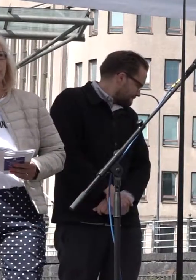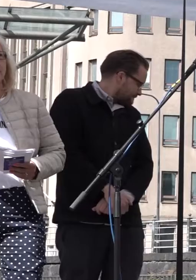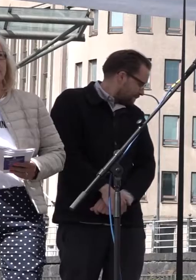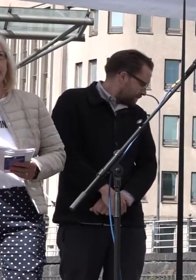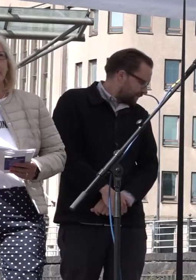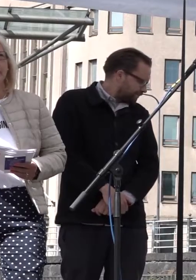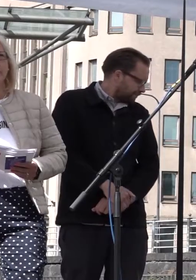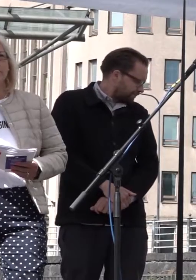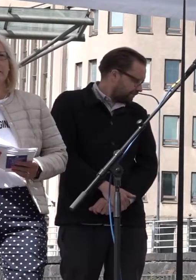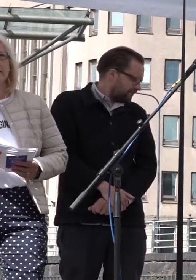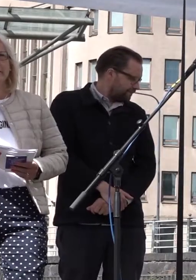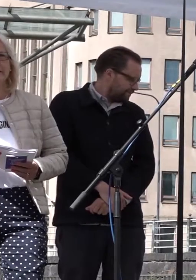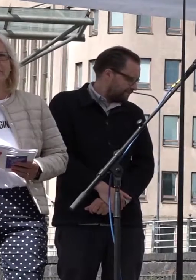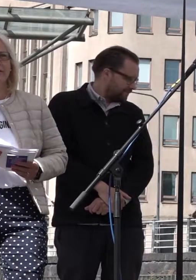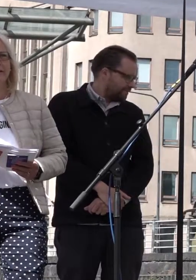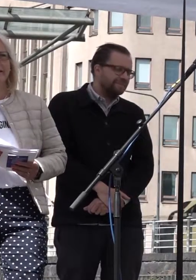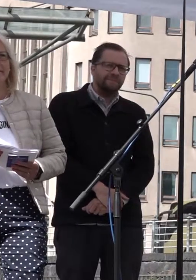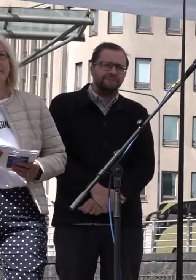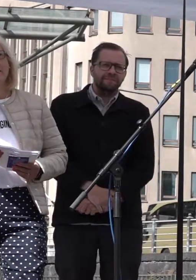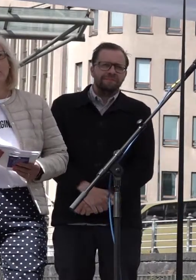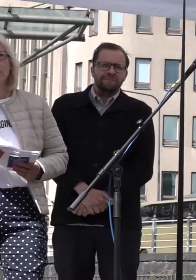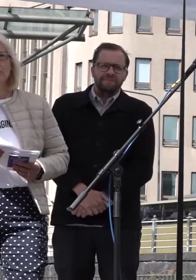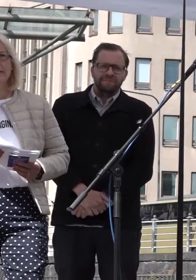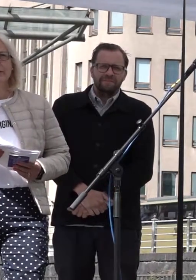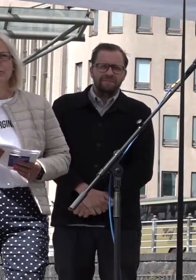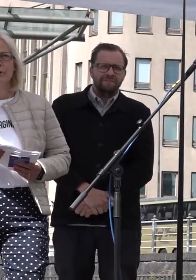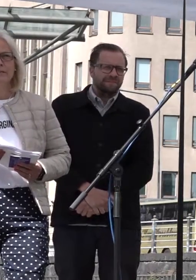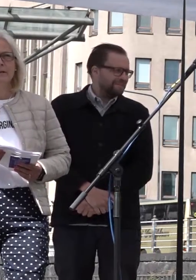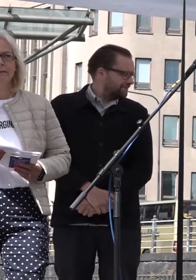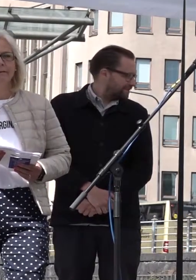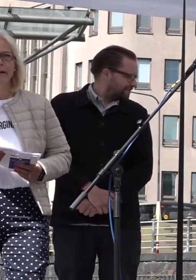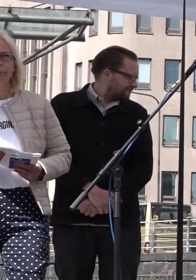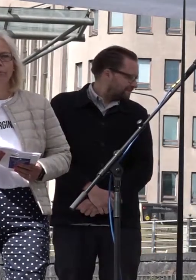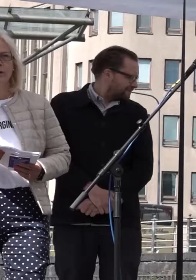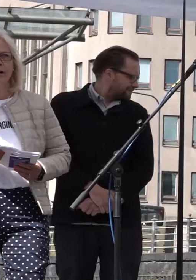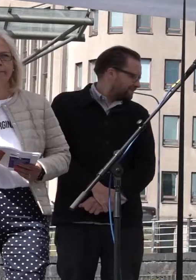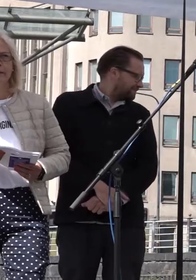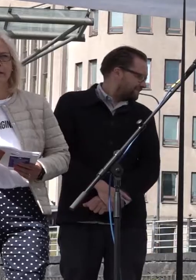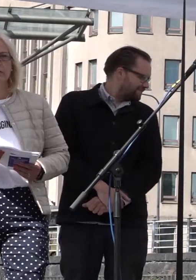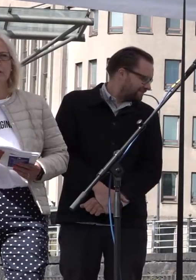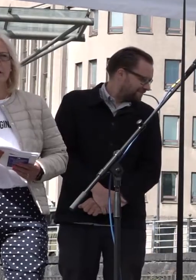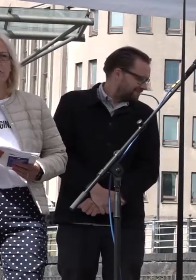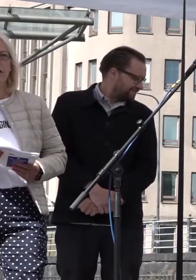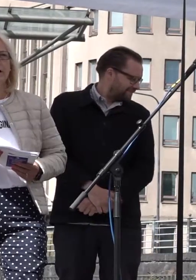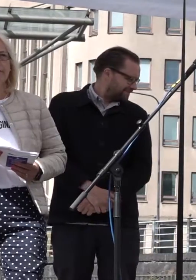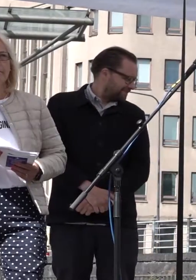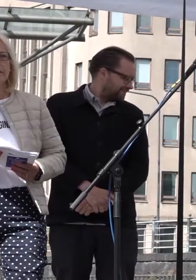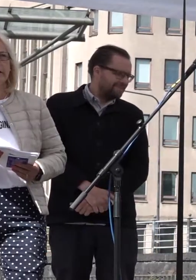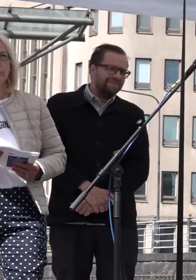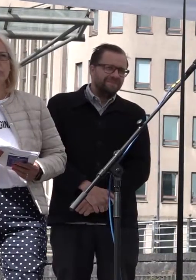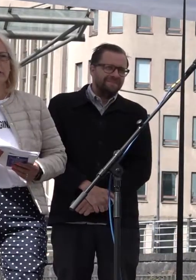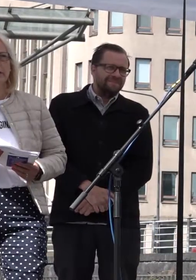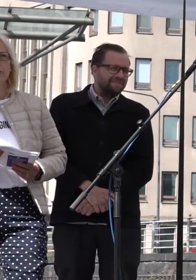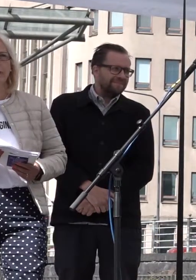ja saavutettavia palveluita. Mitäs mieltä sä olet, että onko täällä Suomessa helppo saada tietoa? Saako kaikki